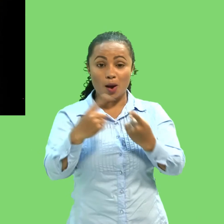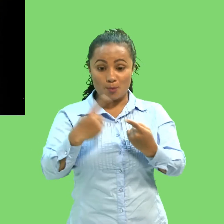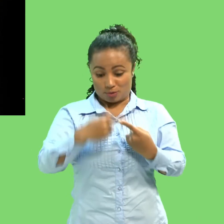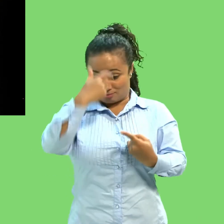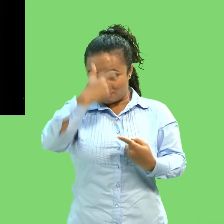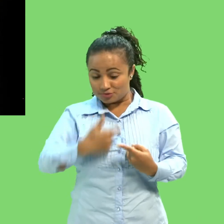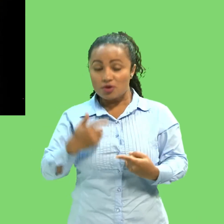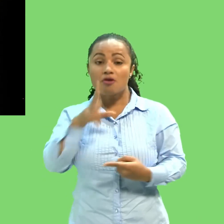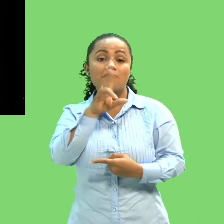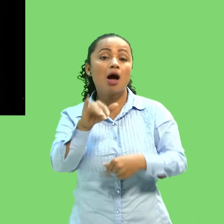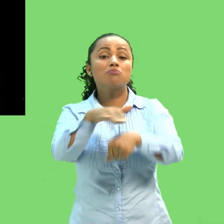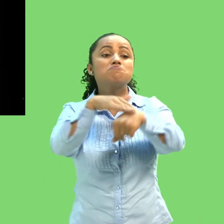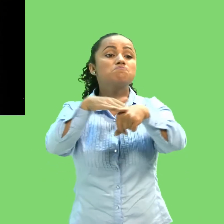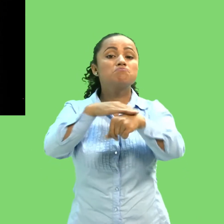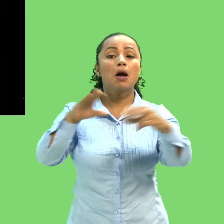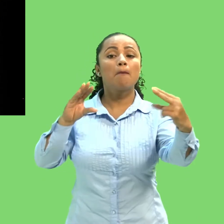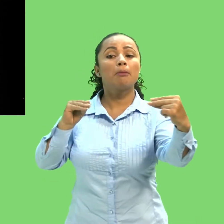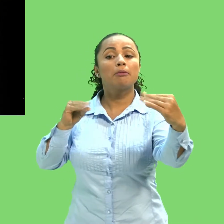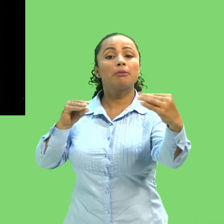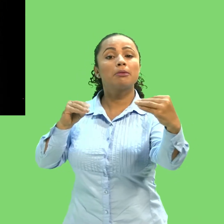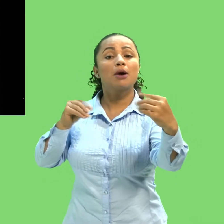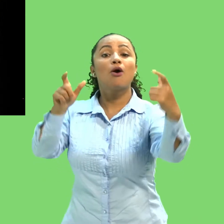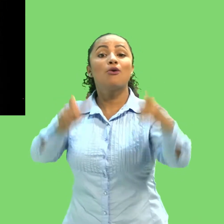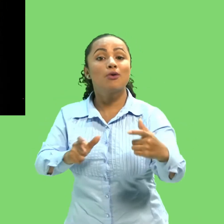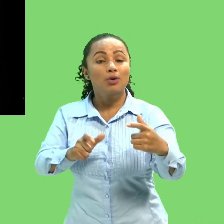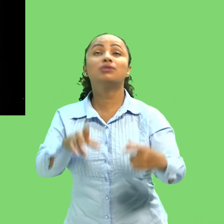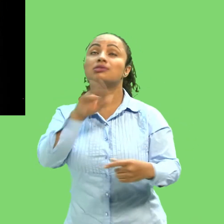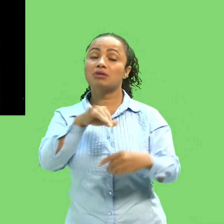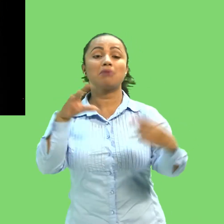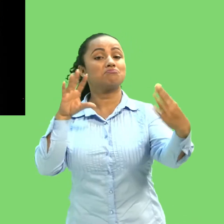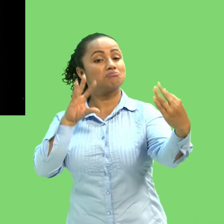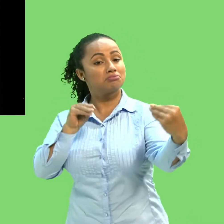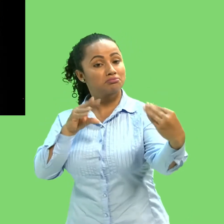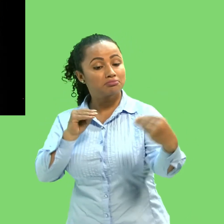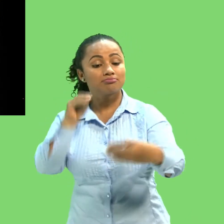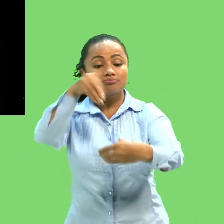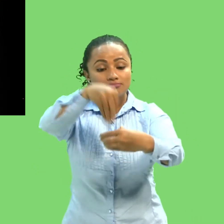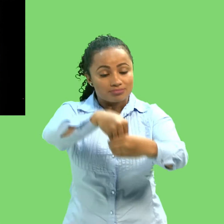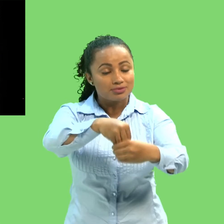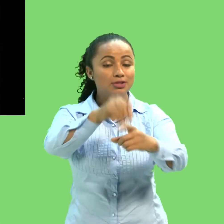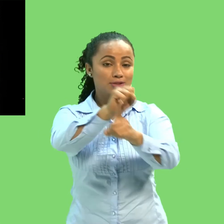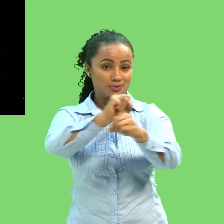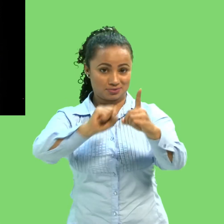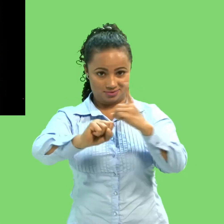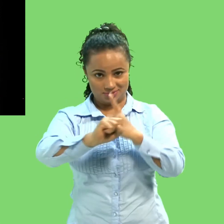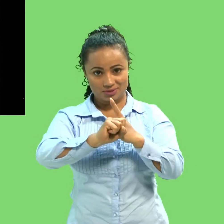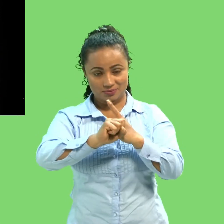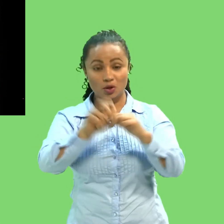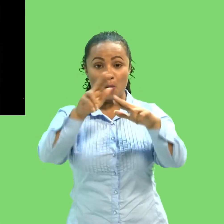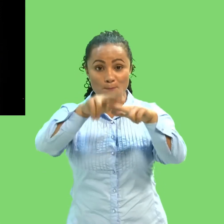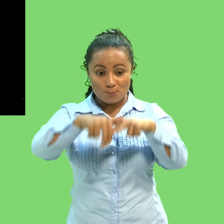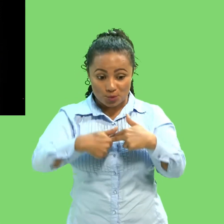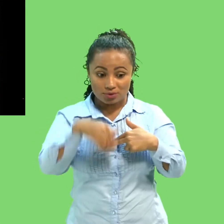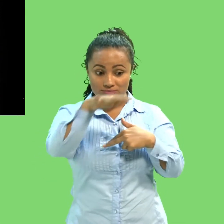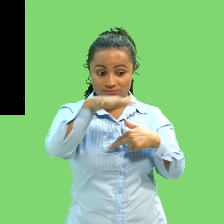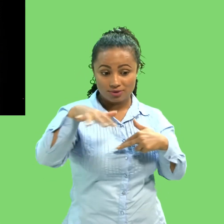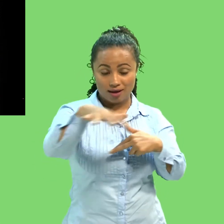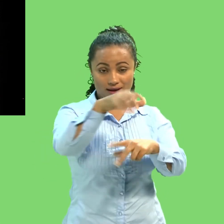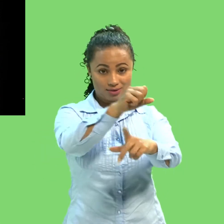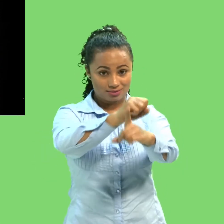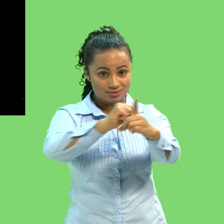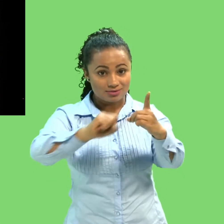ambiente social. Então a sociedade, na verdade, ela vai ser o contexto onde a linguagem vai estar em uso.